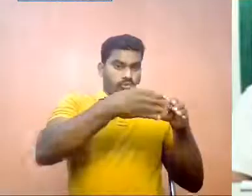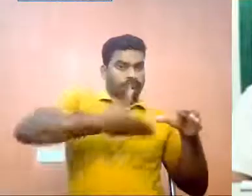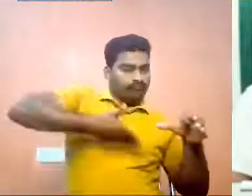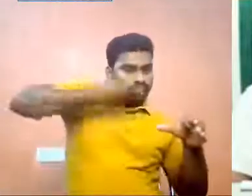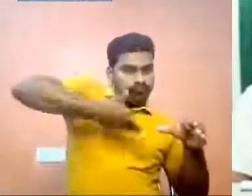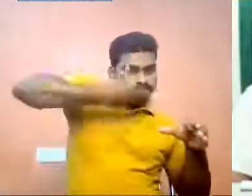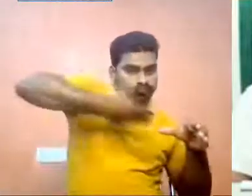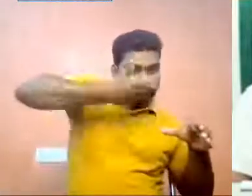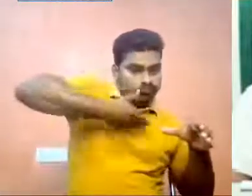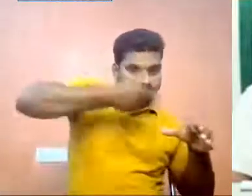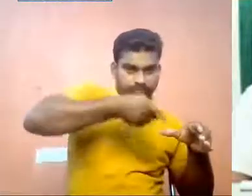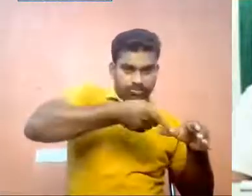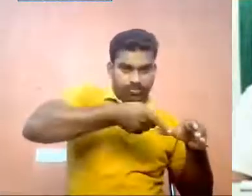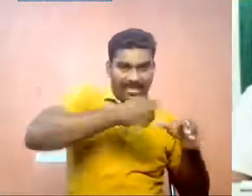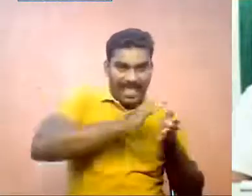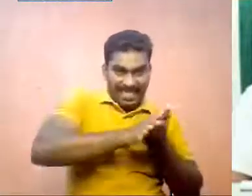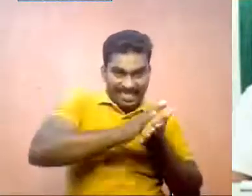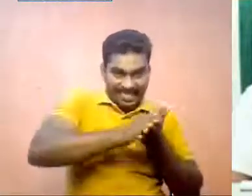ഇവർക്കുള്ള